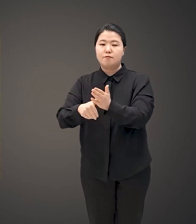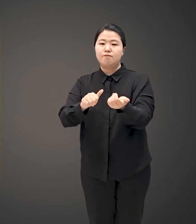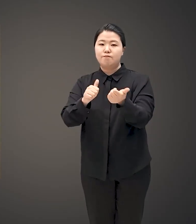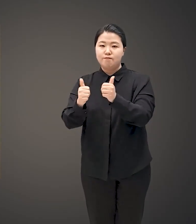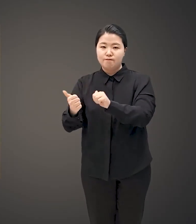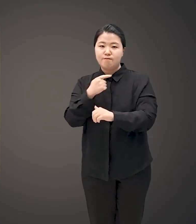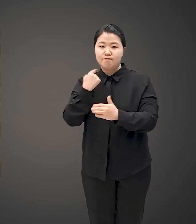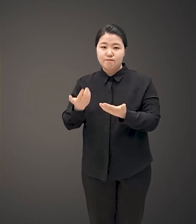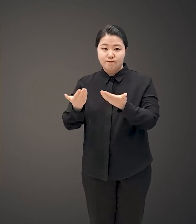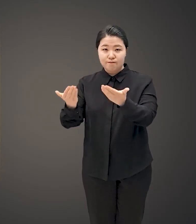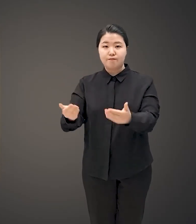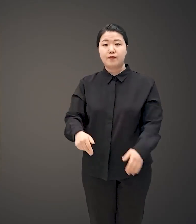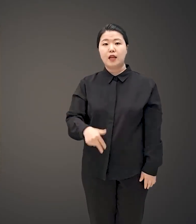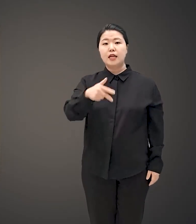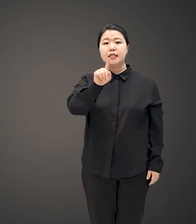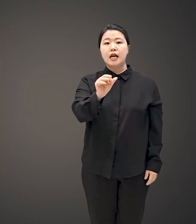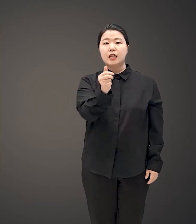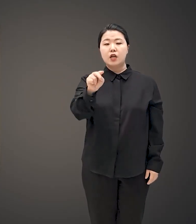장현식